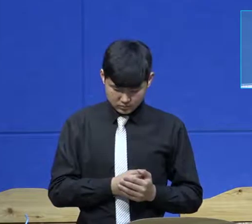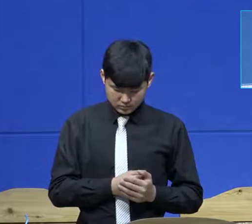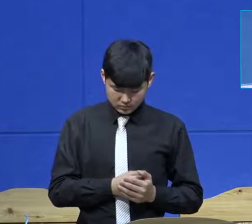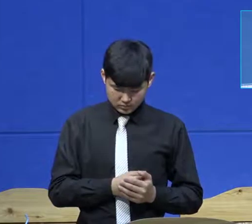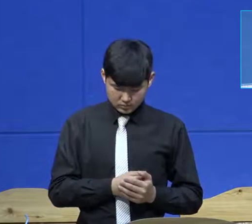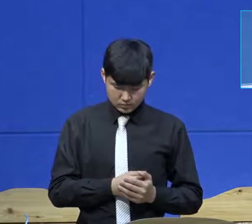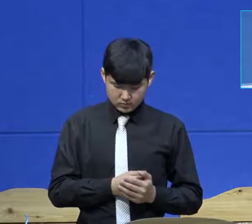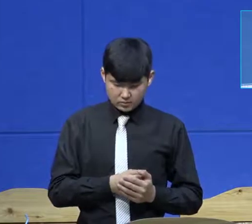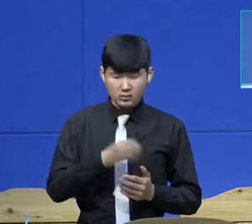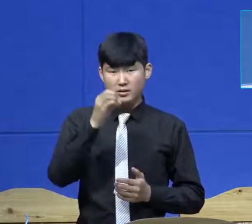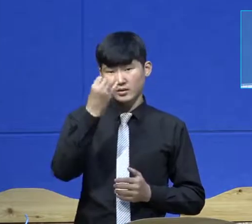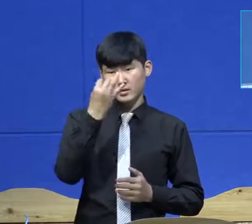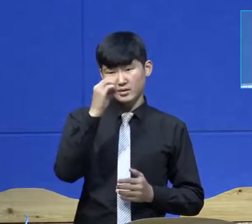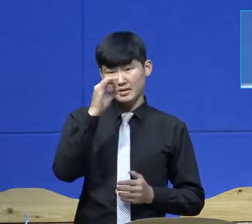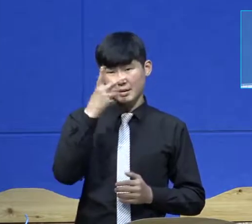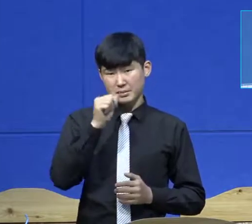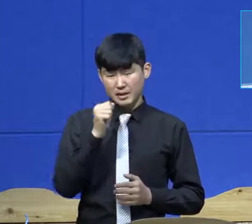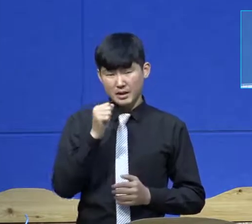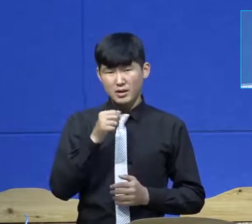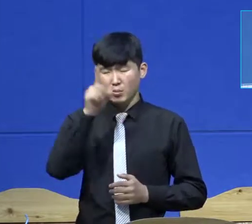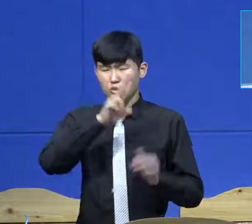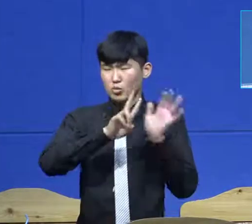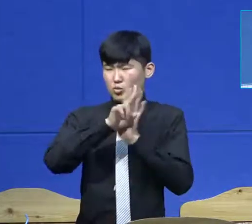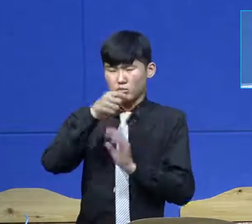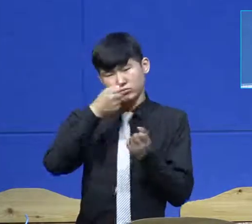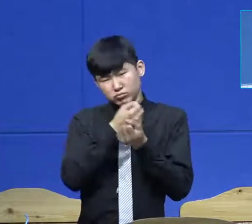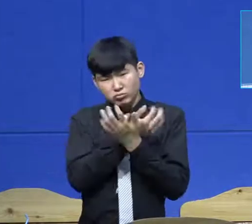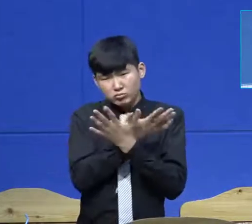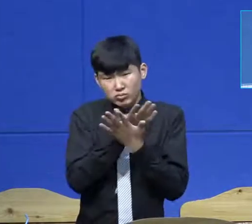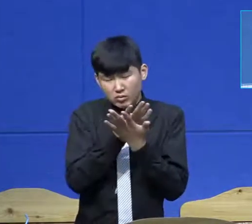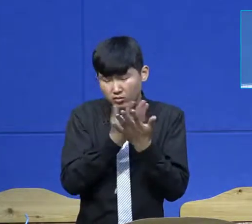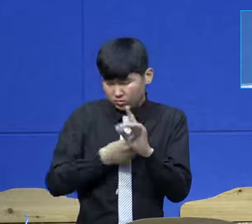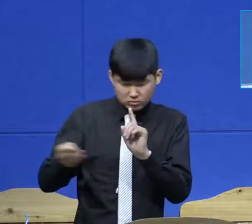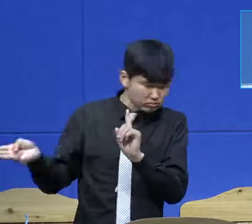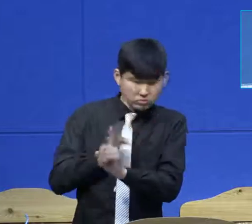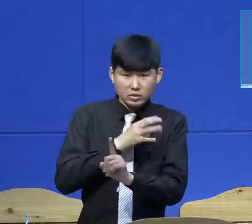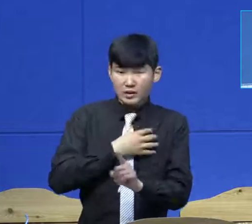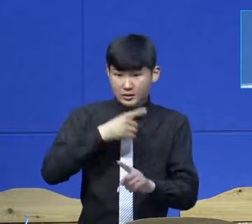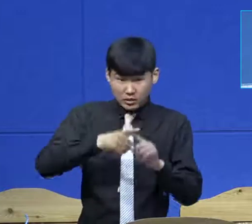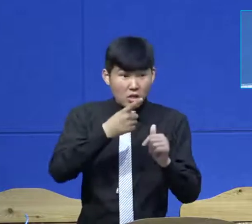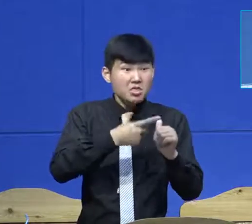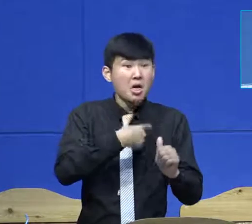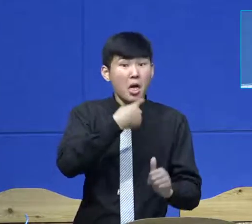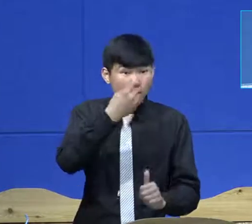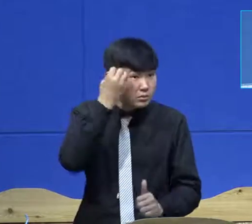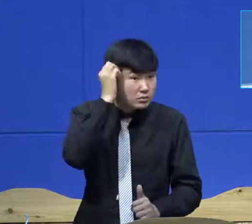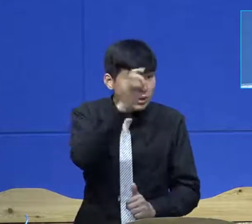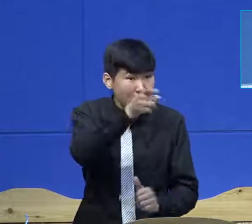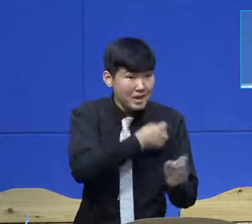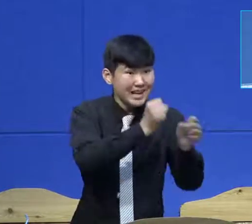Ирэмэ бурхны үгийг тунхаглаж байгаа ташурд болоо дахиж наад нээрээрээ ярих юм бол алан шүү гэд ямар их